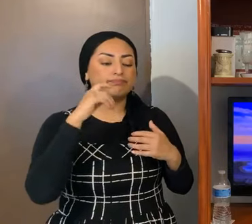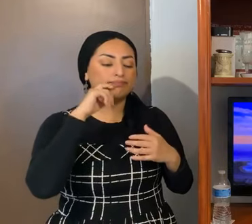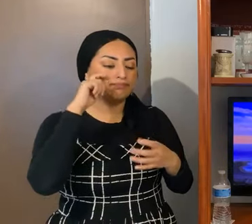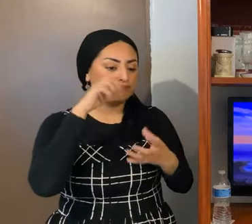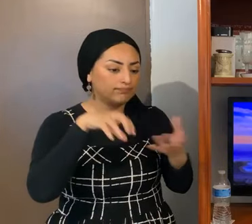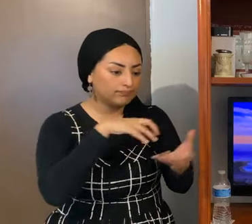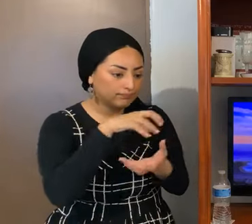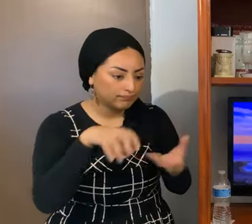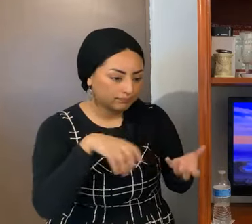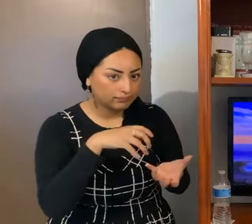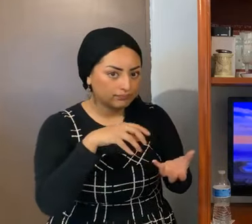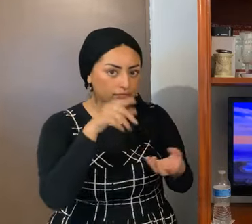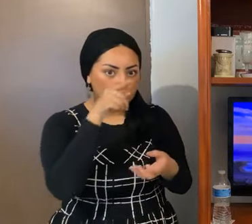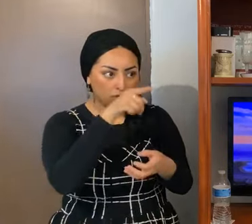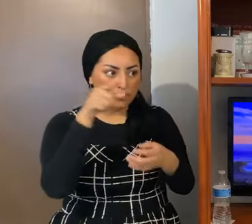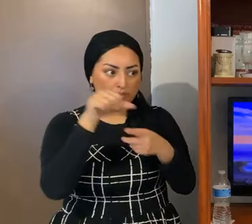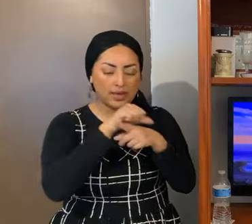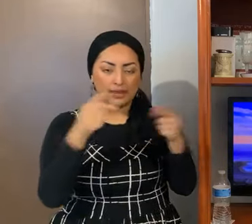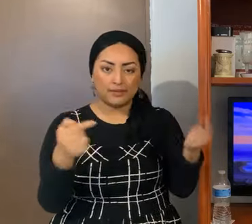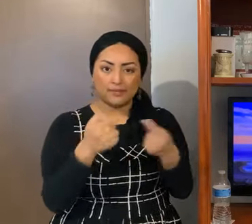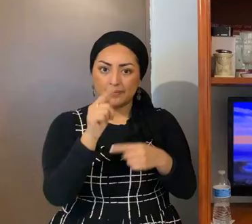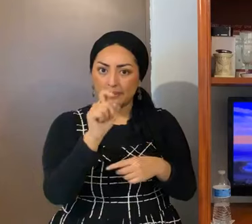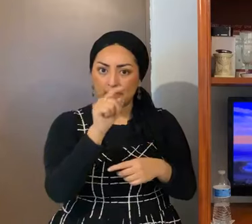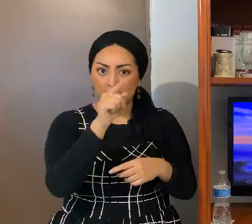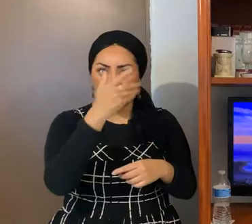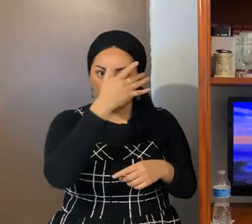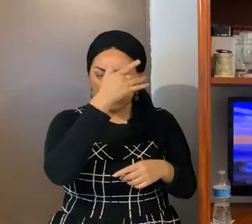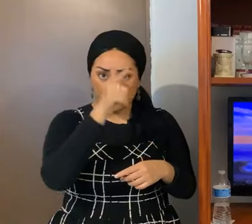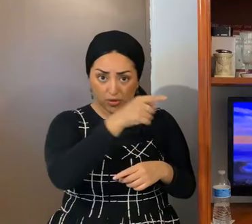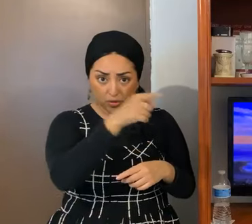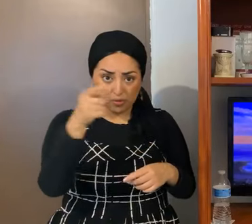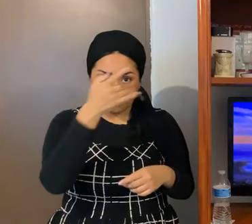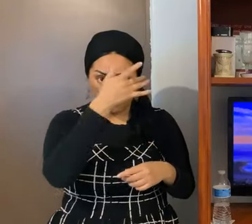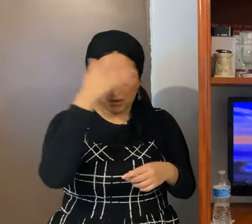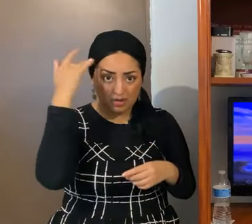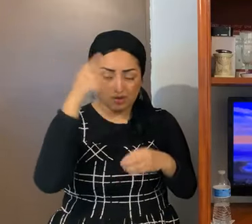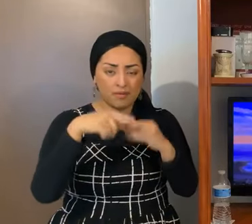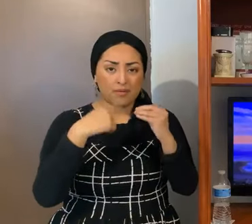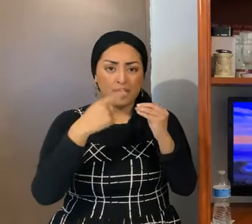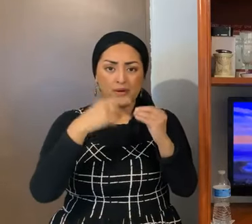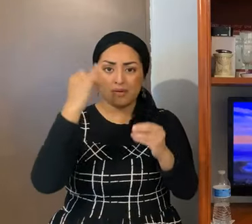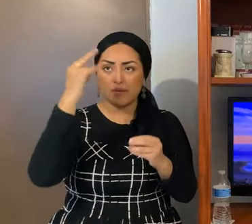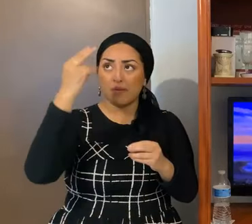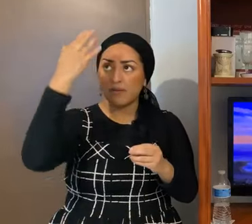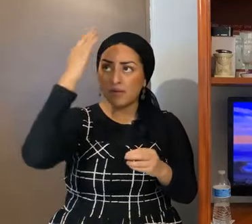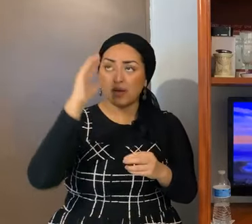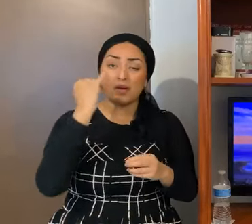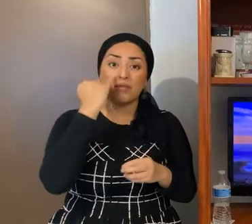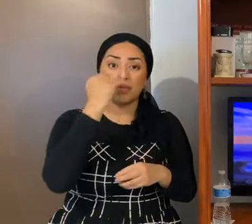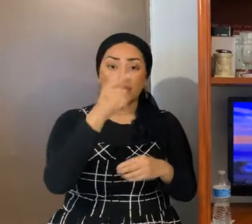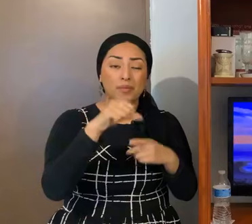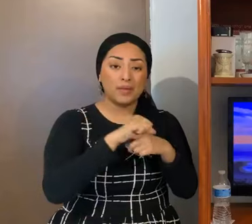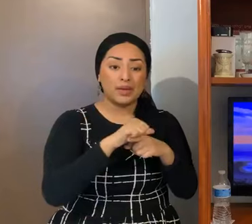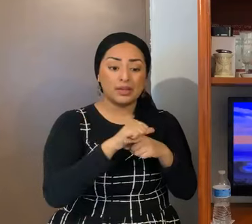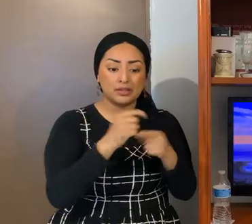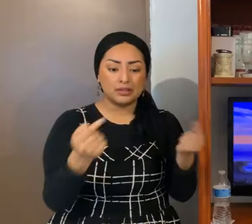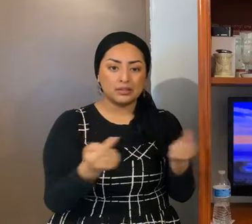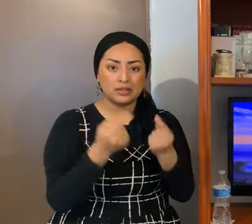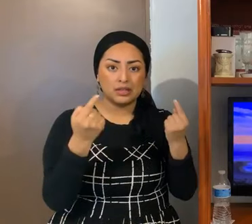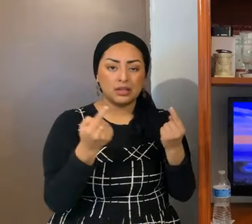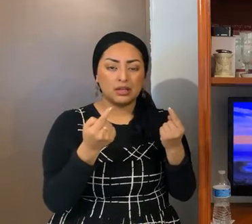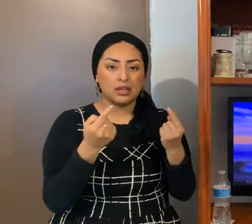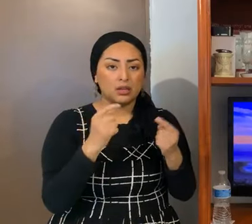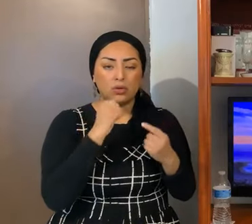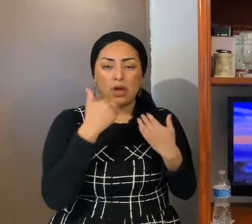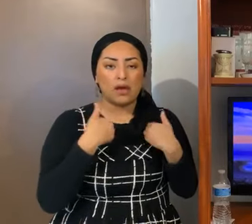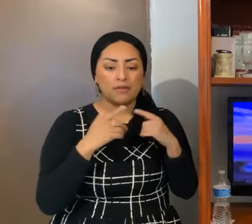codicia. ¿Se ha defraudado a otros? ¿Se ha olvidado a alguien del Eterno? Quien practica estos pecados, ¿qué diferencia